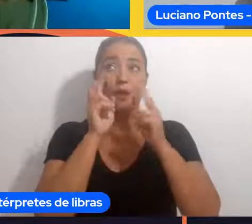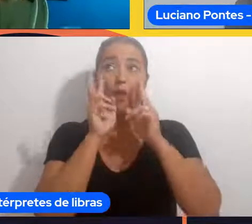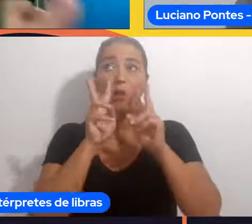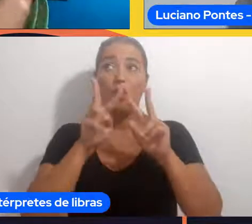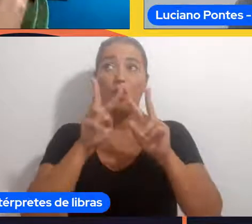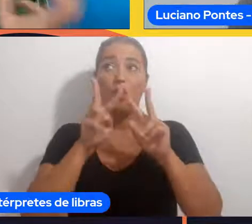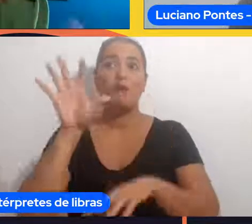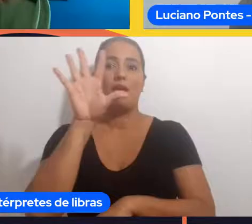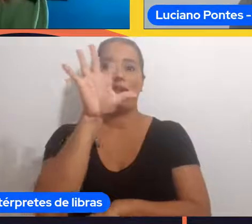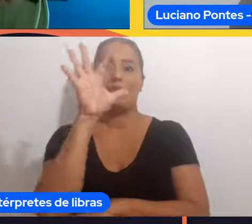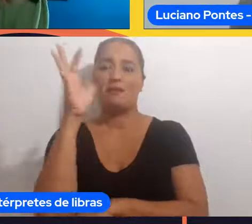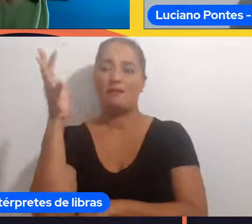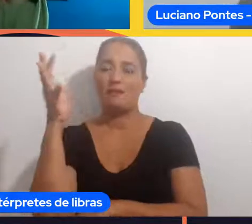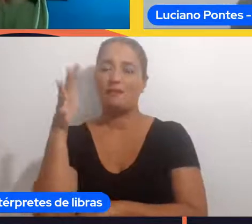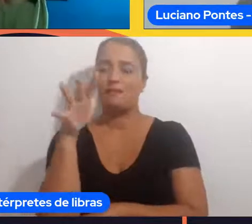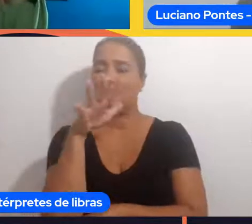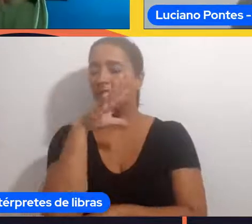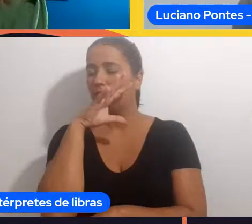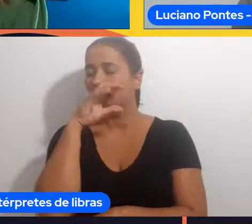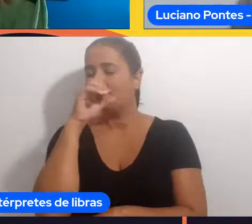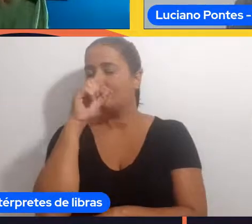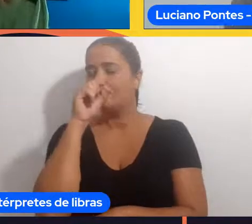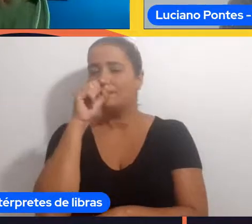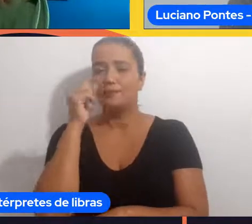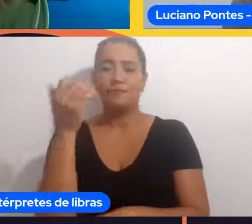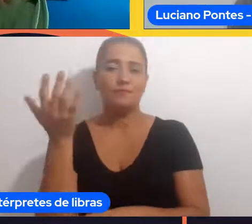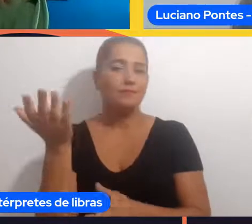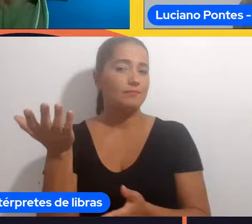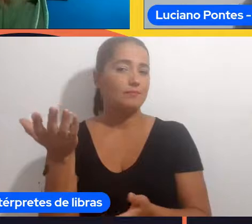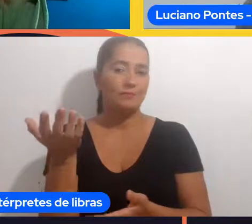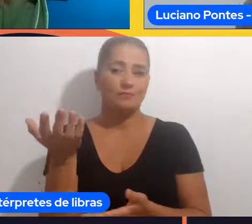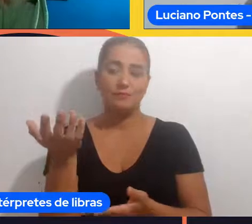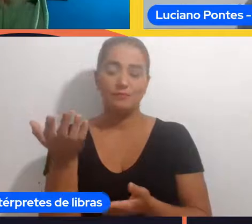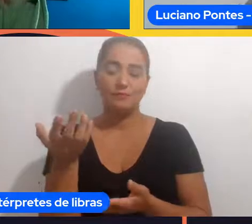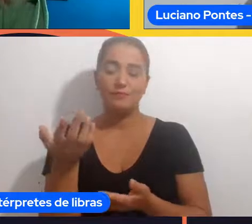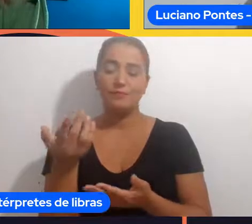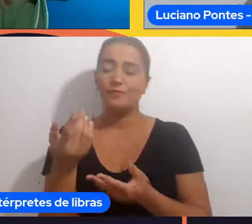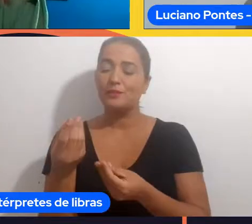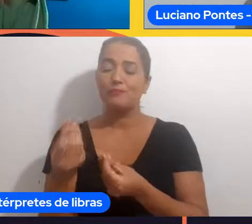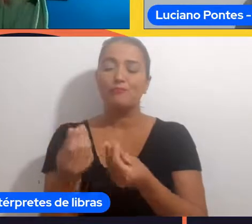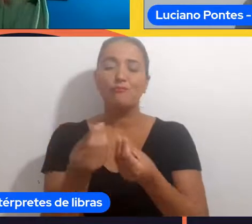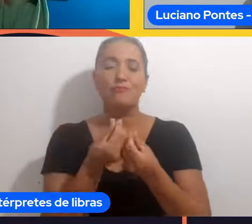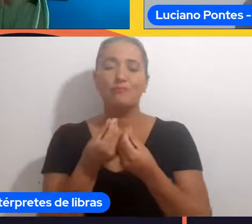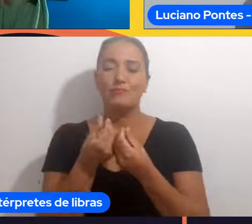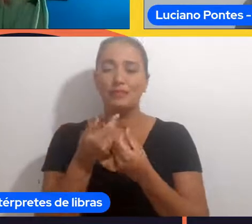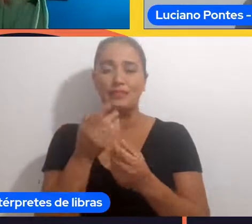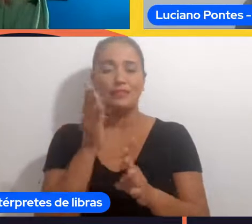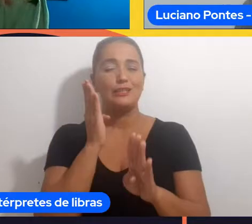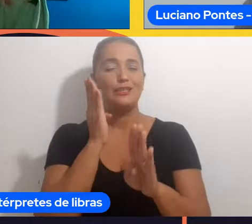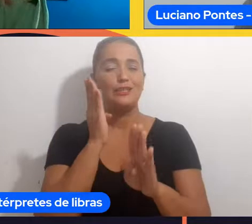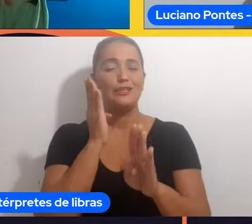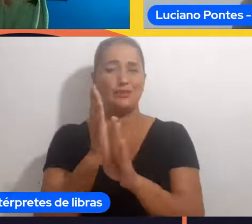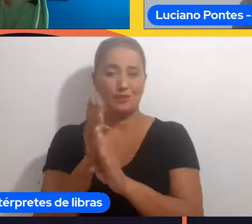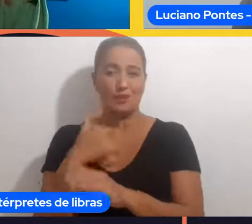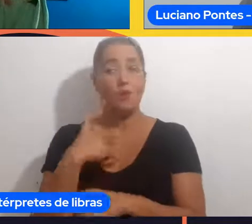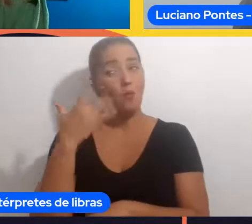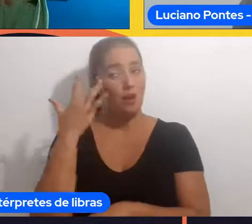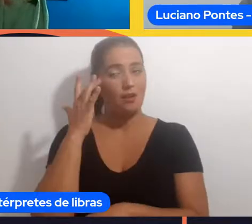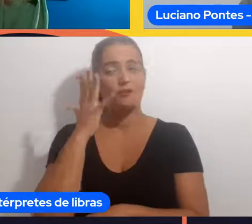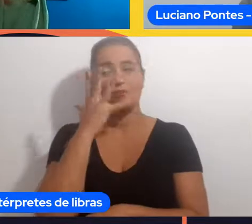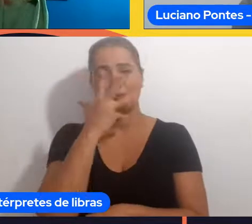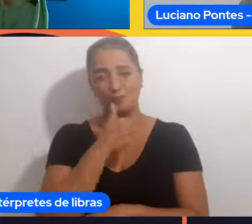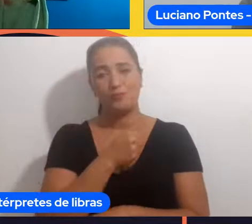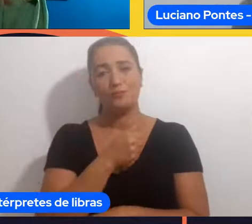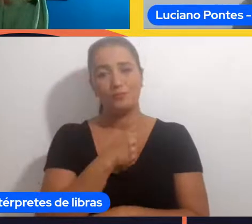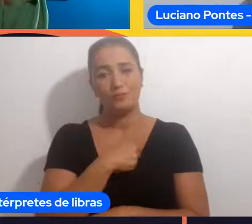dela, é cheirar um jambo, é descobrir por ela mesma, né? Eu acho muito bonito. Eu tenho me